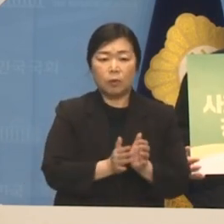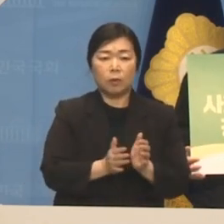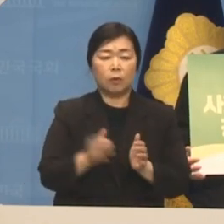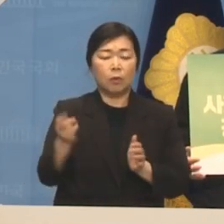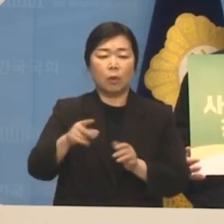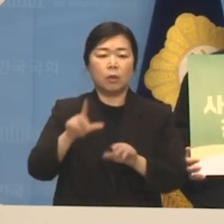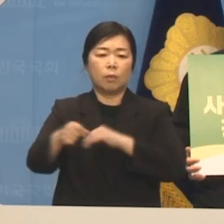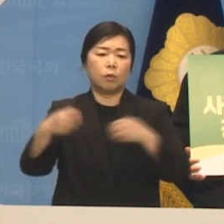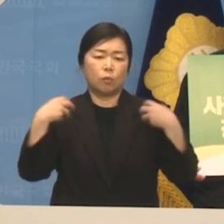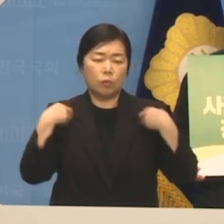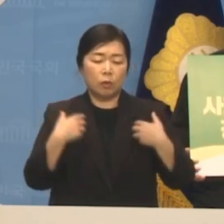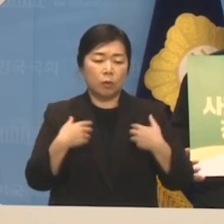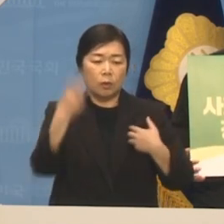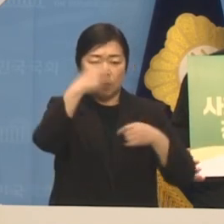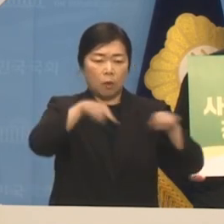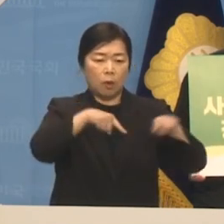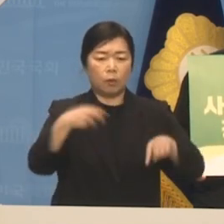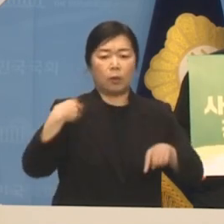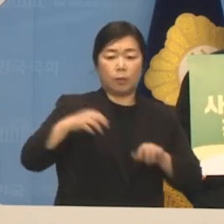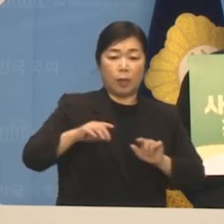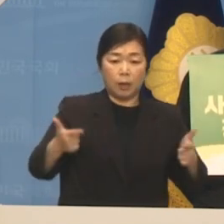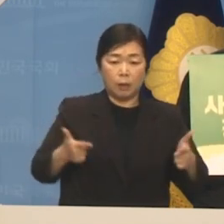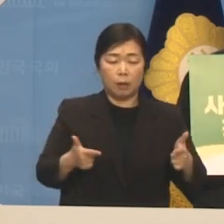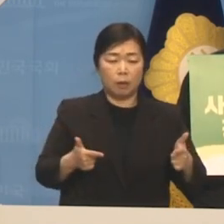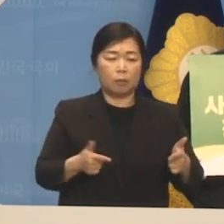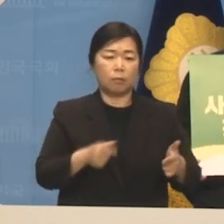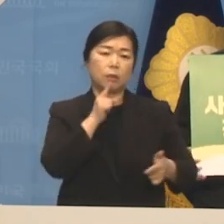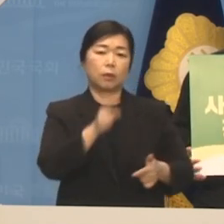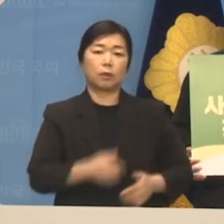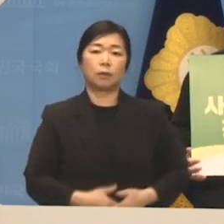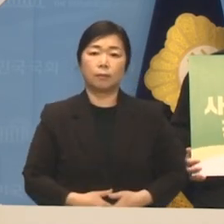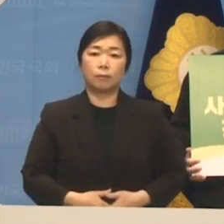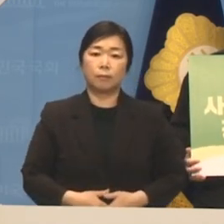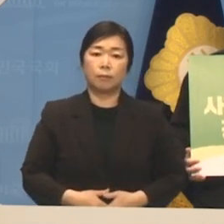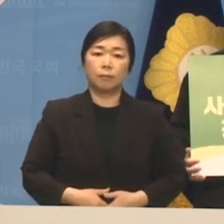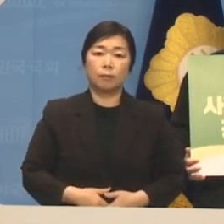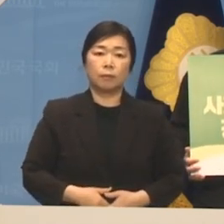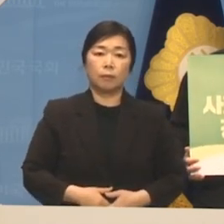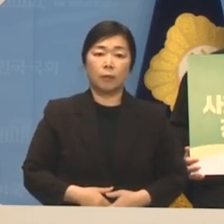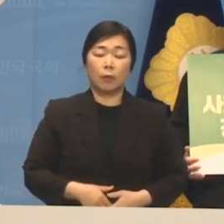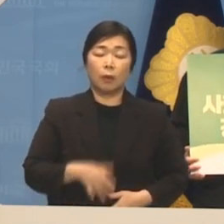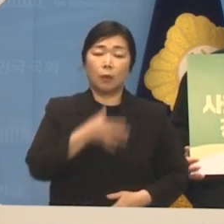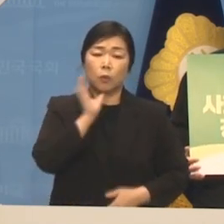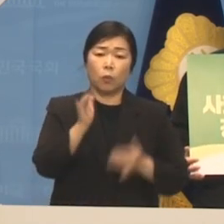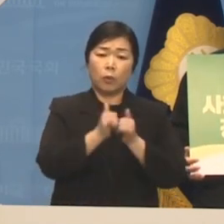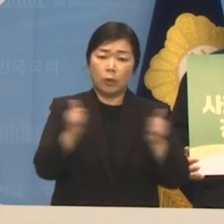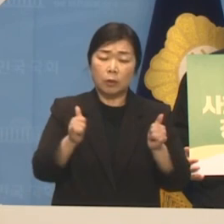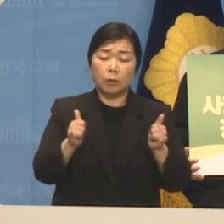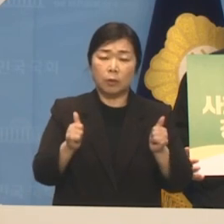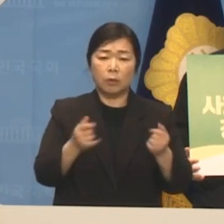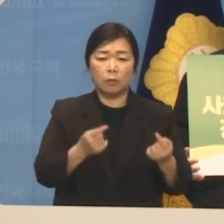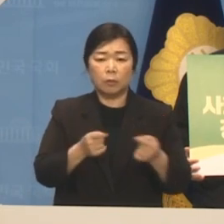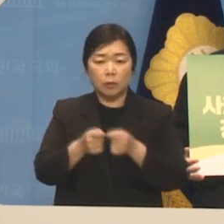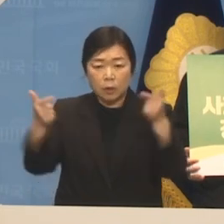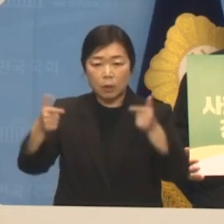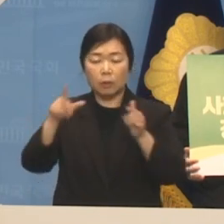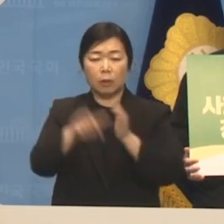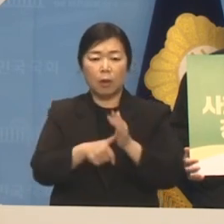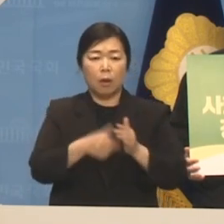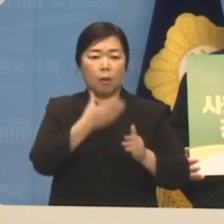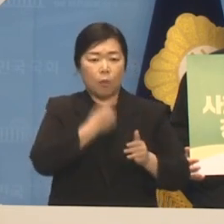이유로 방치하고 있습니다. 급속한 고령화로 복지가 무엇보다 중요한 상황에서 열악한